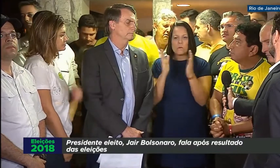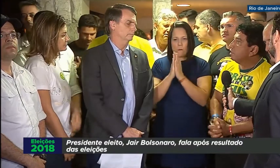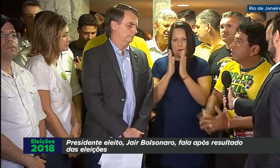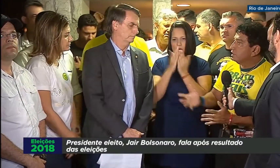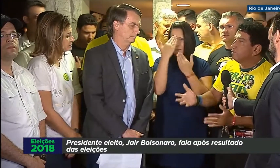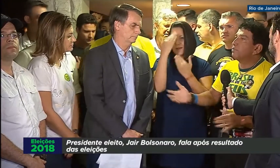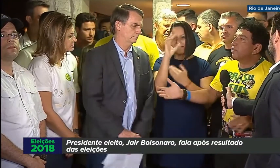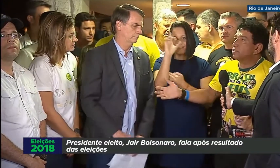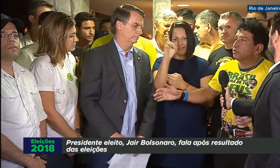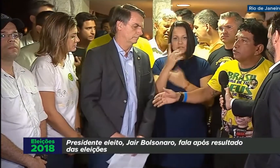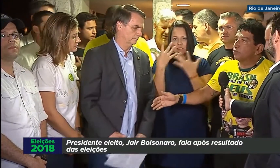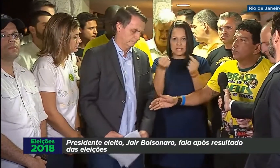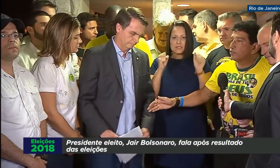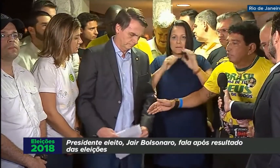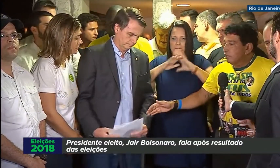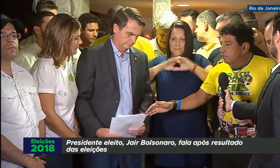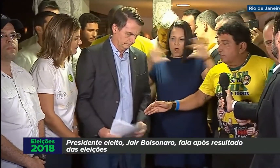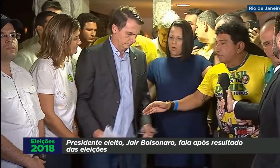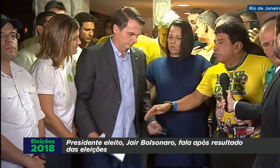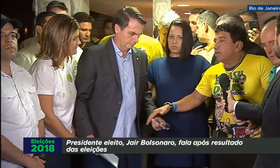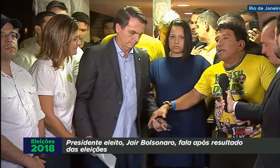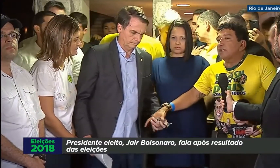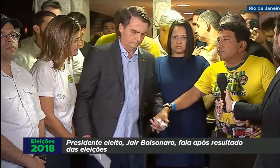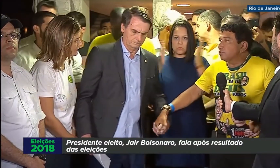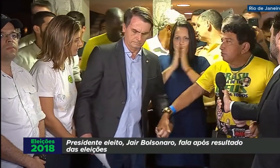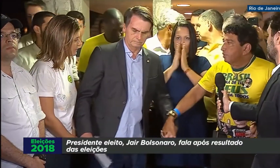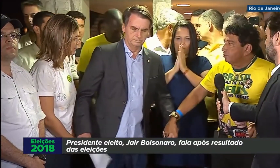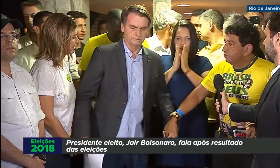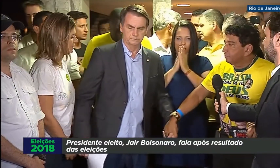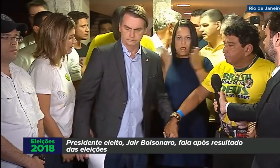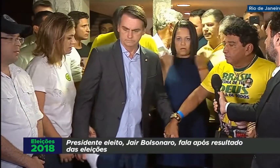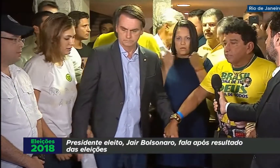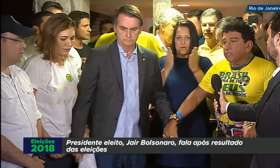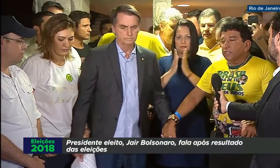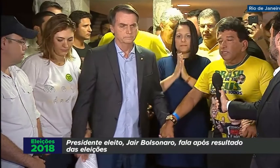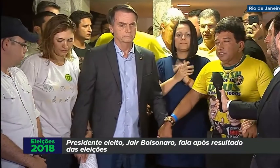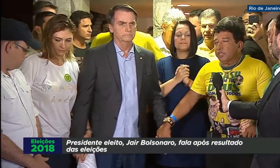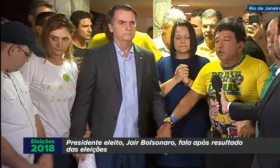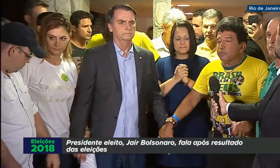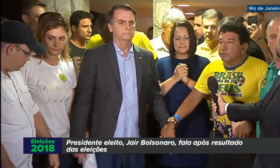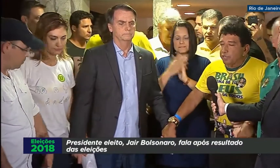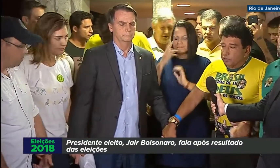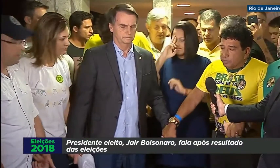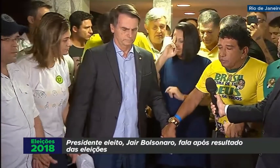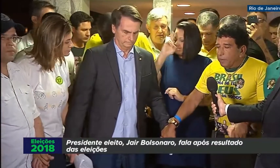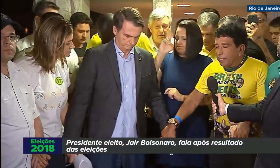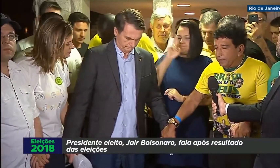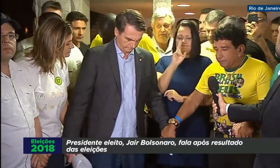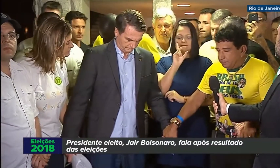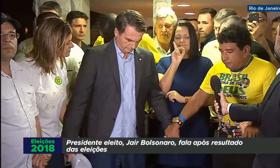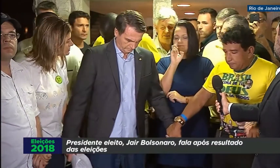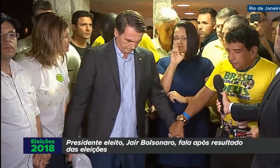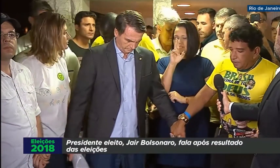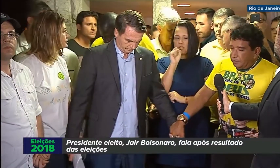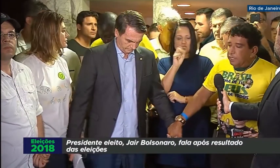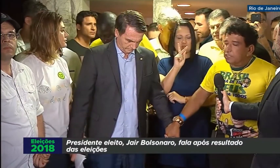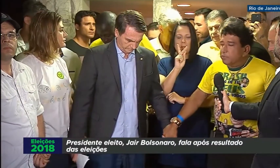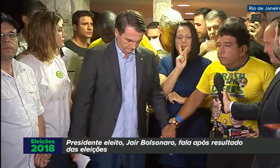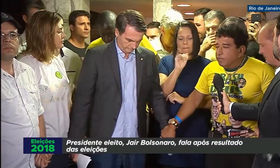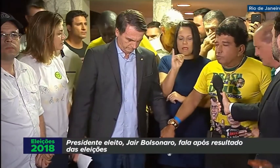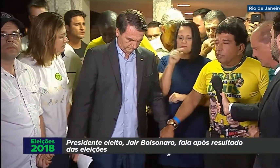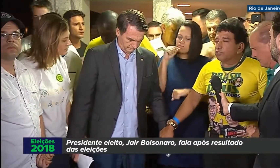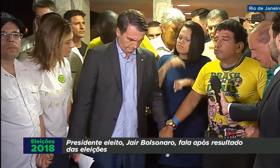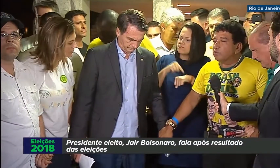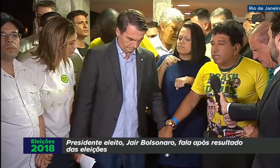agradecer a Deus. Então vamos dar nossas mãos todos e vamos orar nesse momento. Senhor, meu Deus e meu Pai,